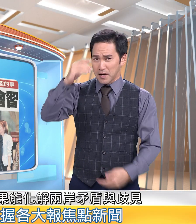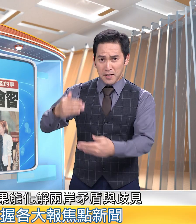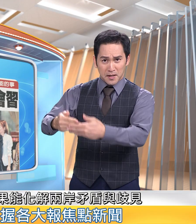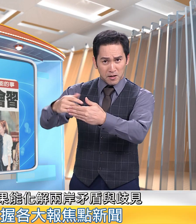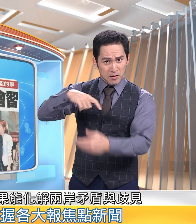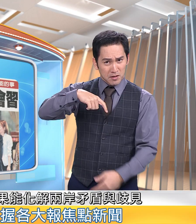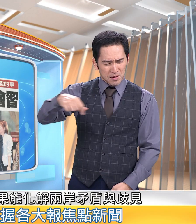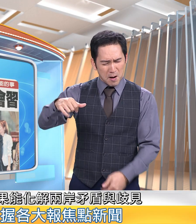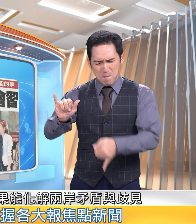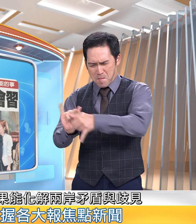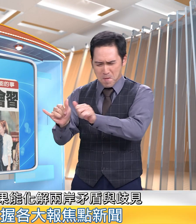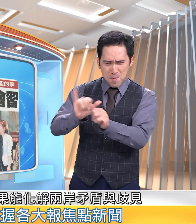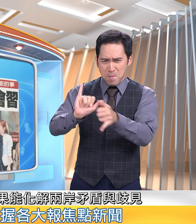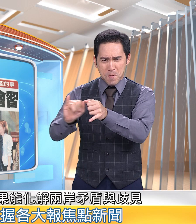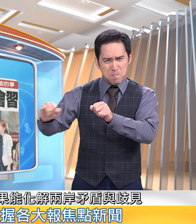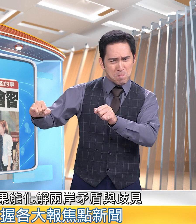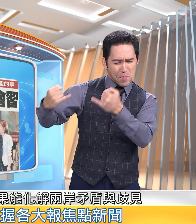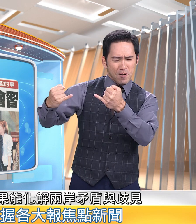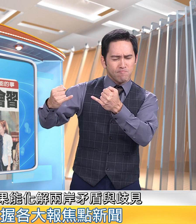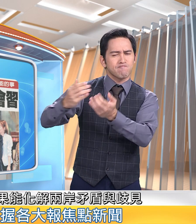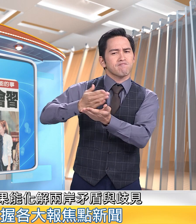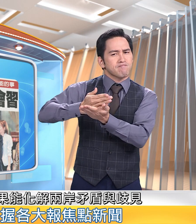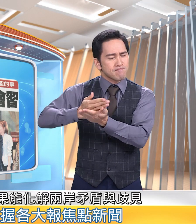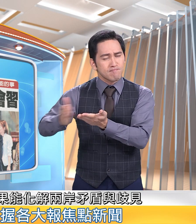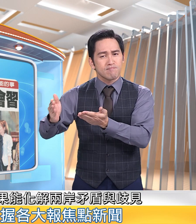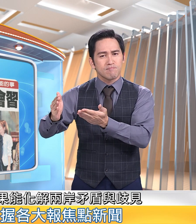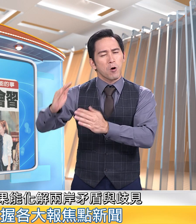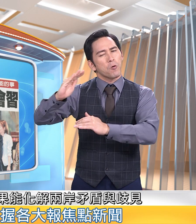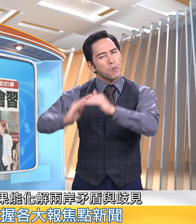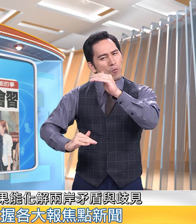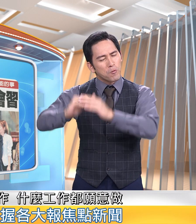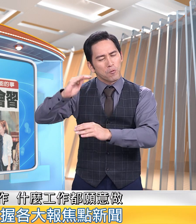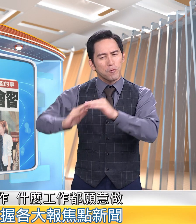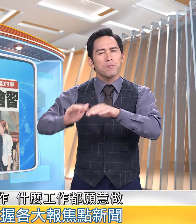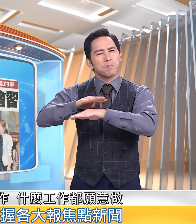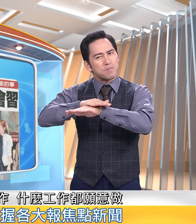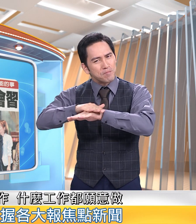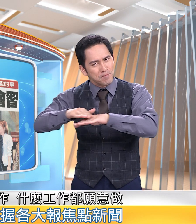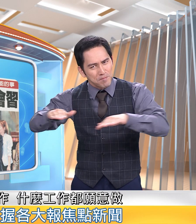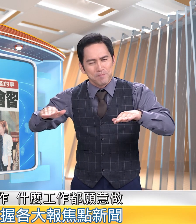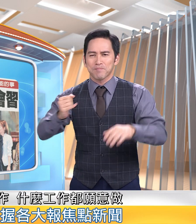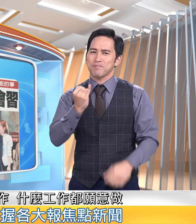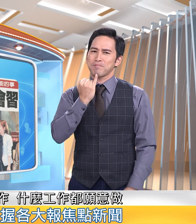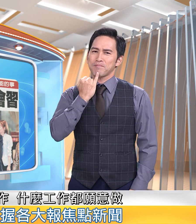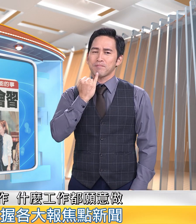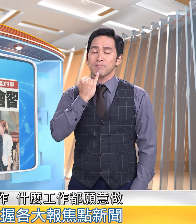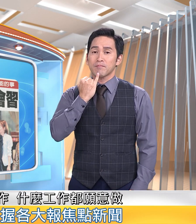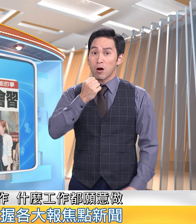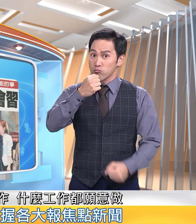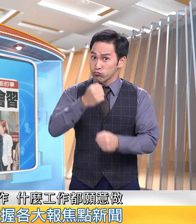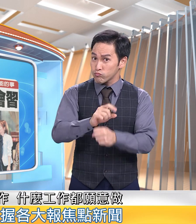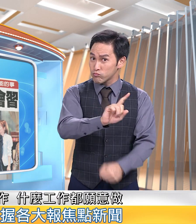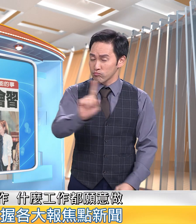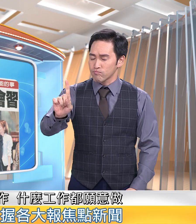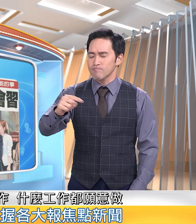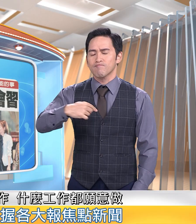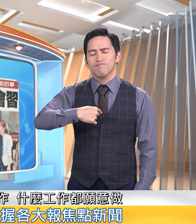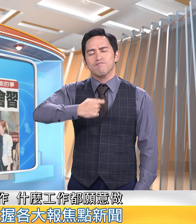能够化解两岸矛盾与歧见，推动和平和合作，什么工作都愿